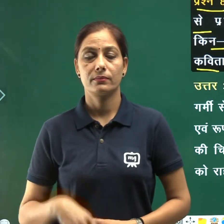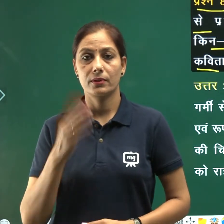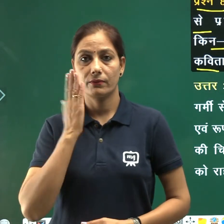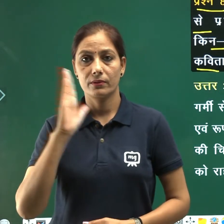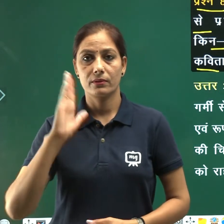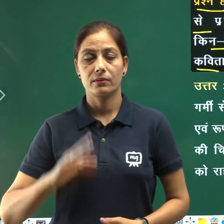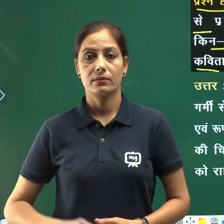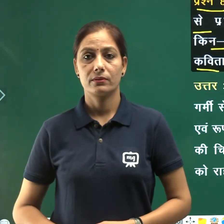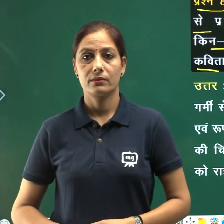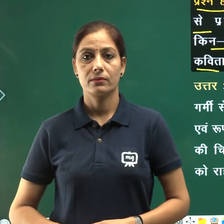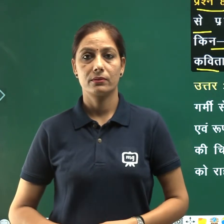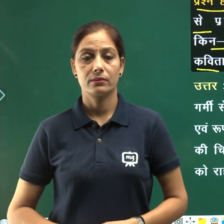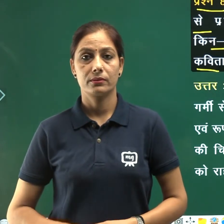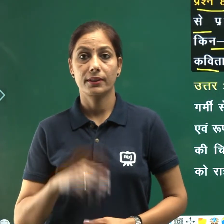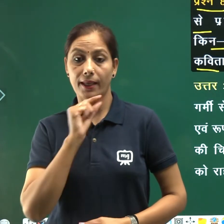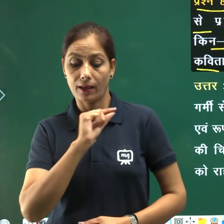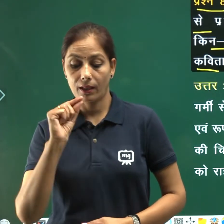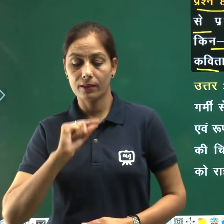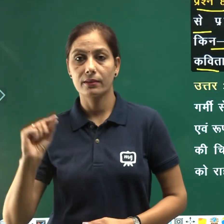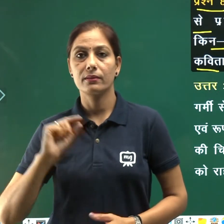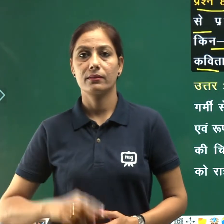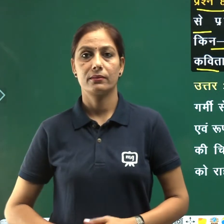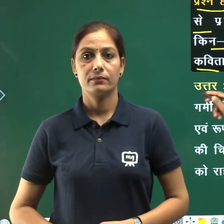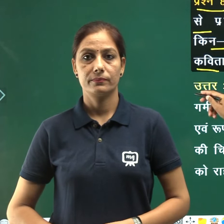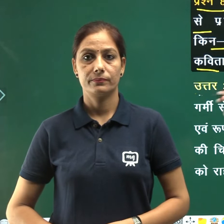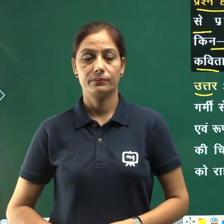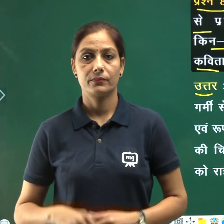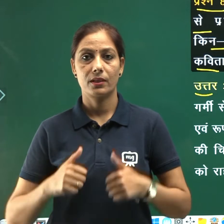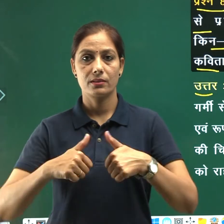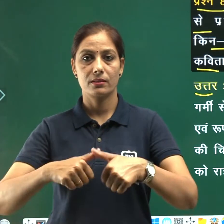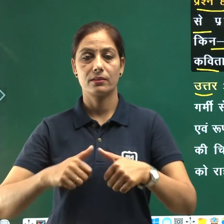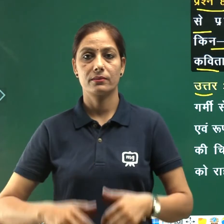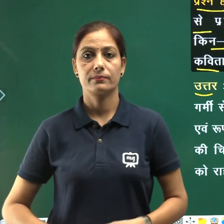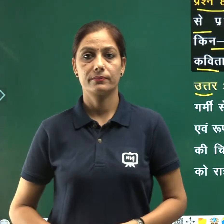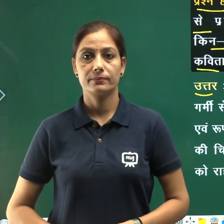कविता रेखांकित करती है? उत्तर है,